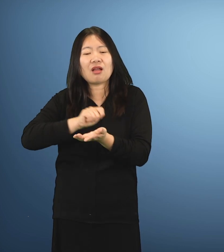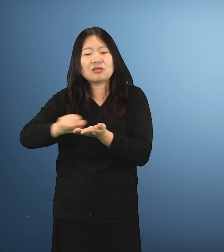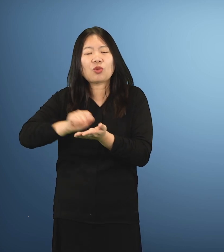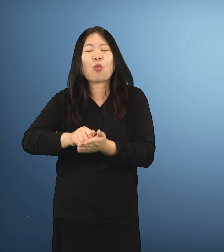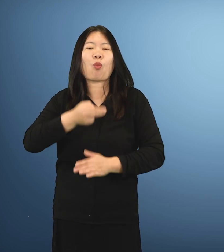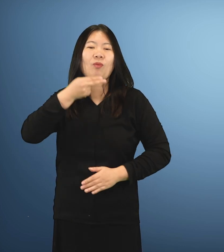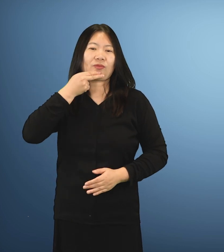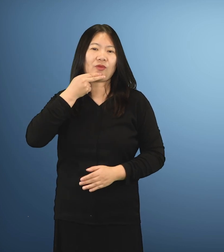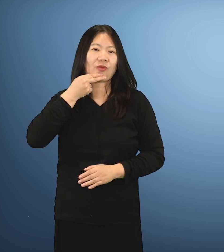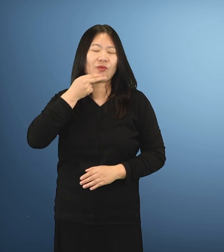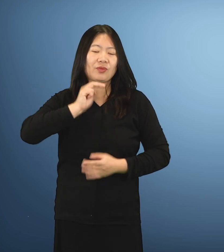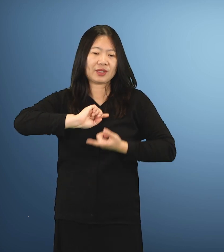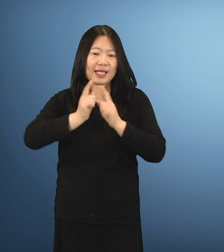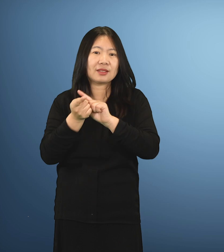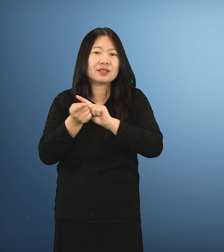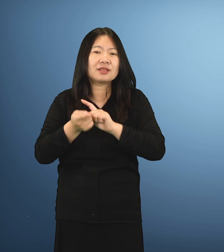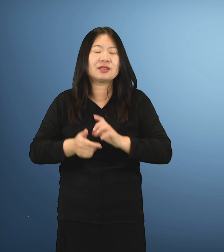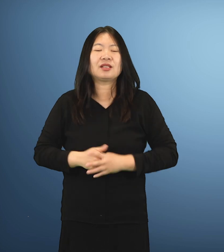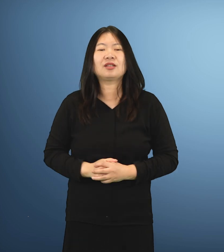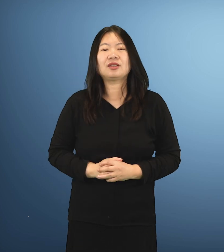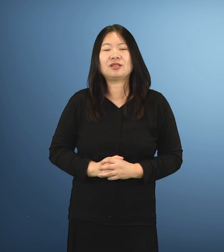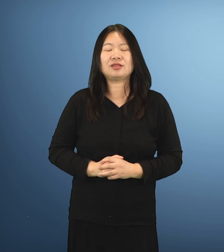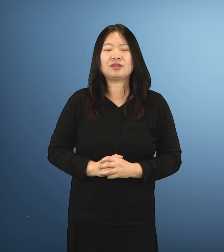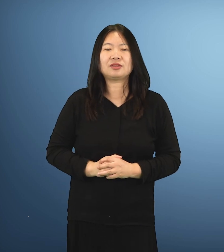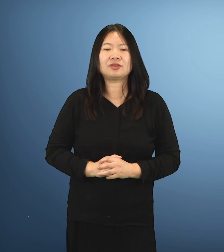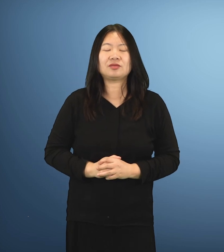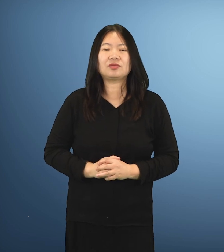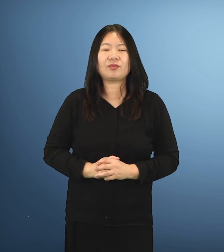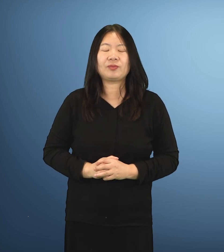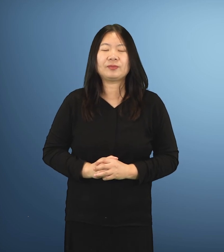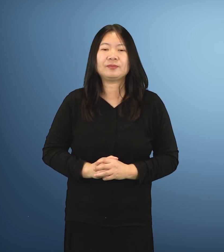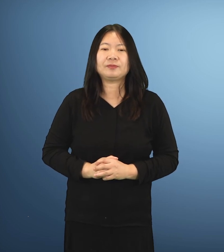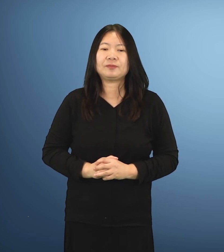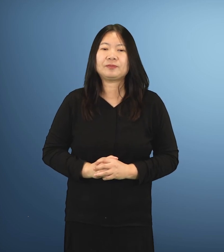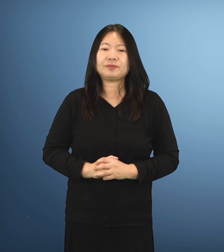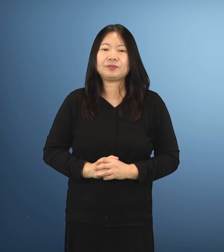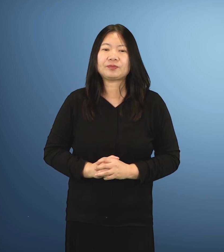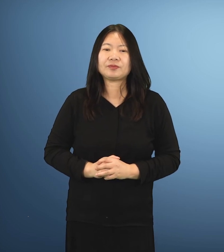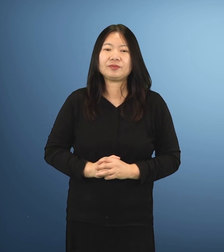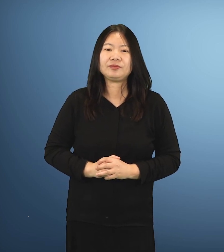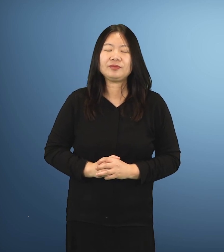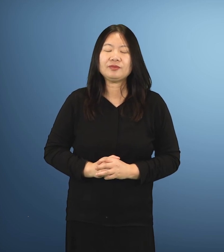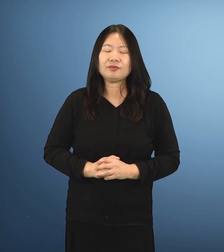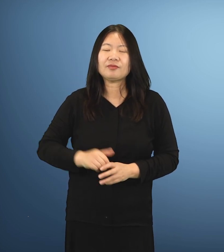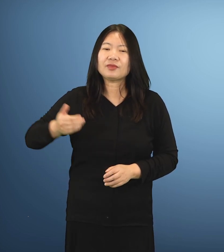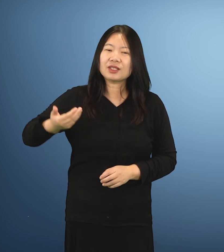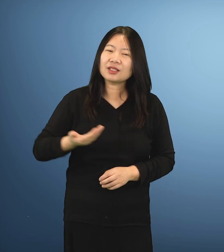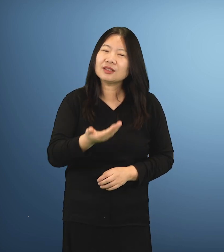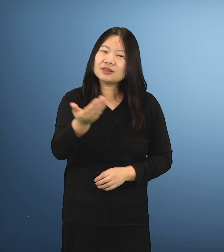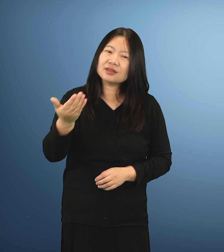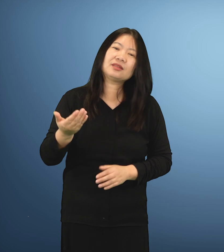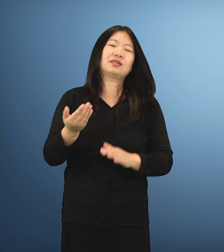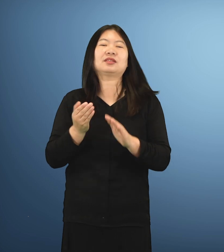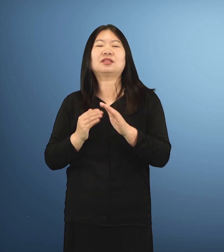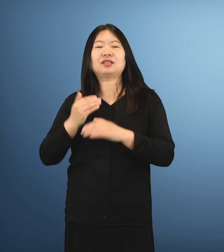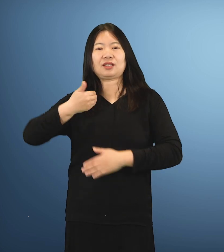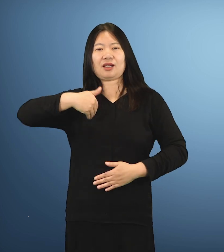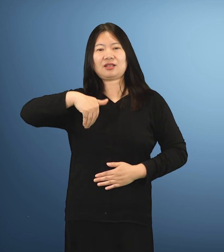빼버렸어요. 그리고는 무슨 기록을 하느냐 하면 대신 그들이